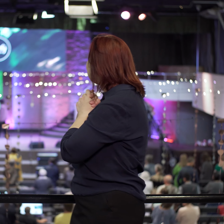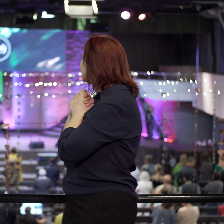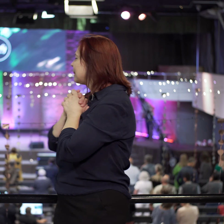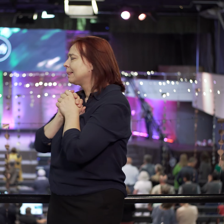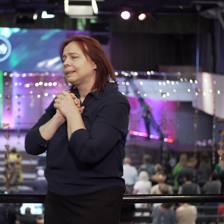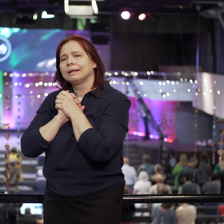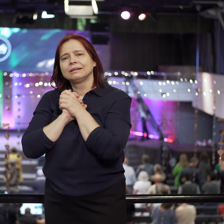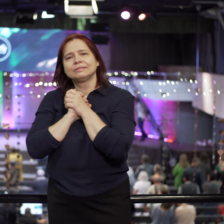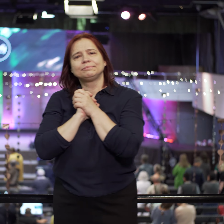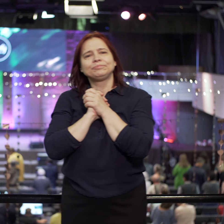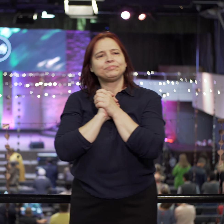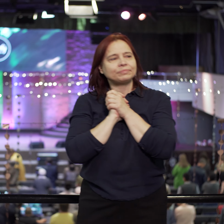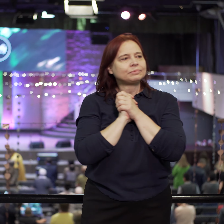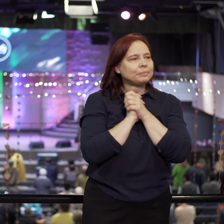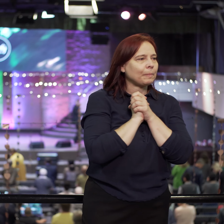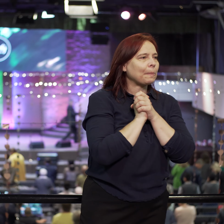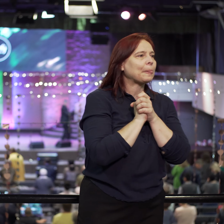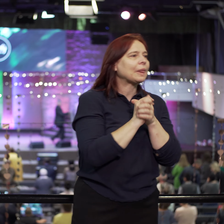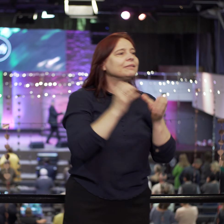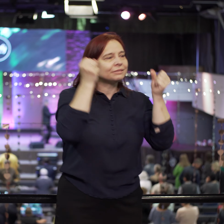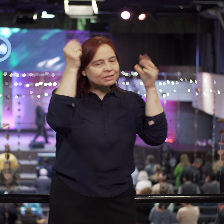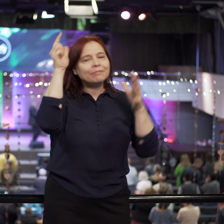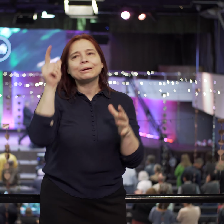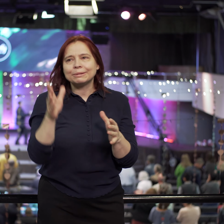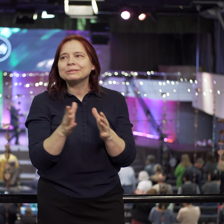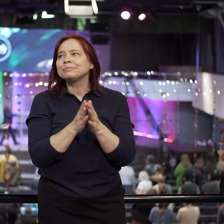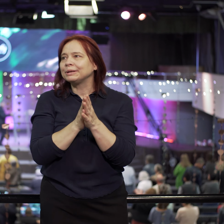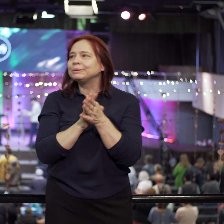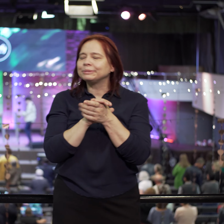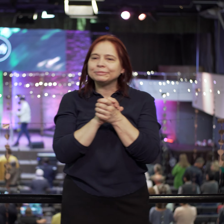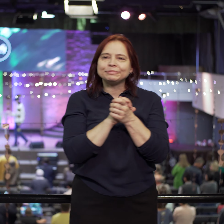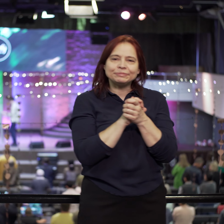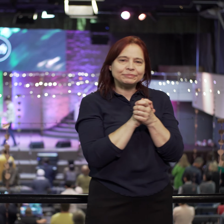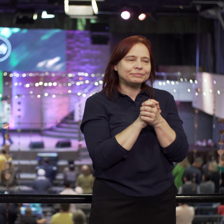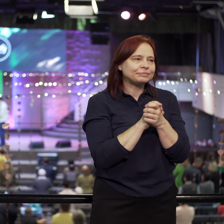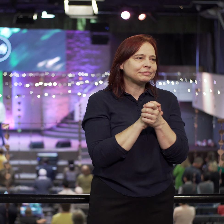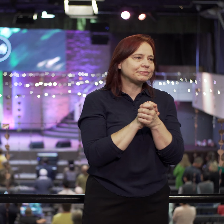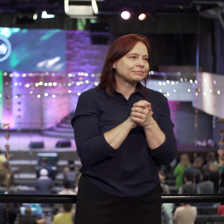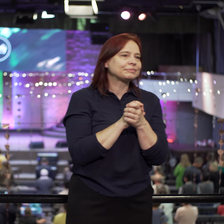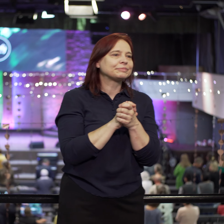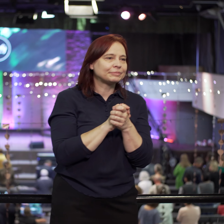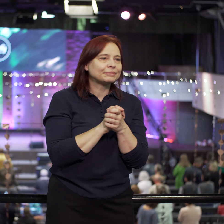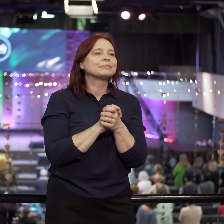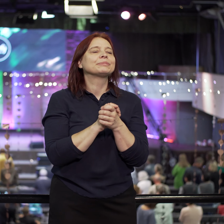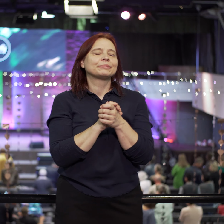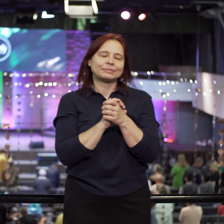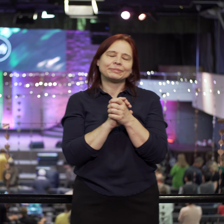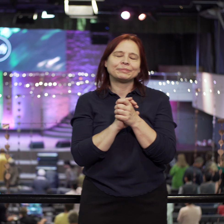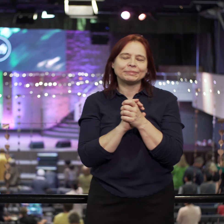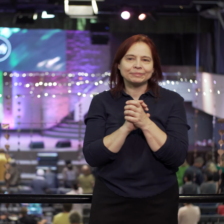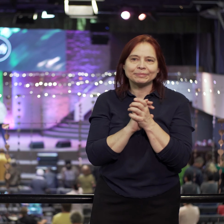Аллилуйя. Слава нашему Господу. Он среди нас, и Он в нас.